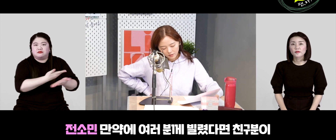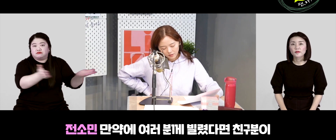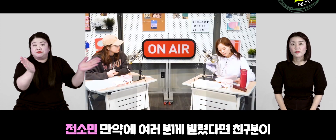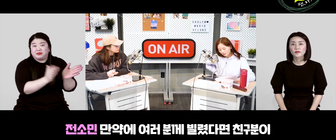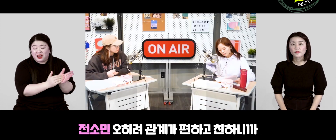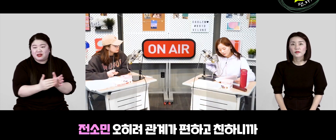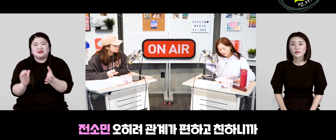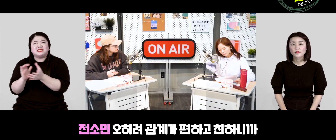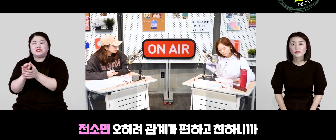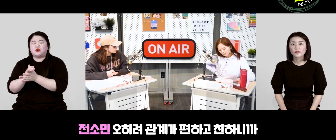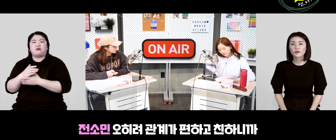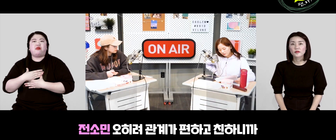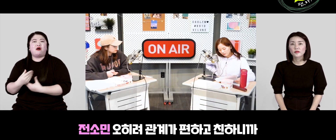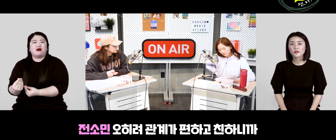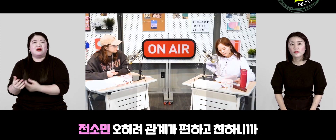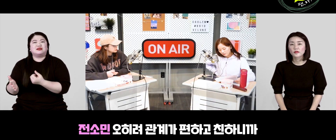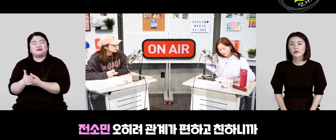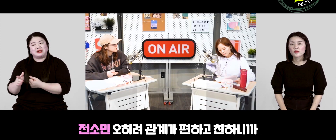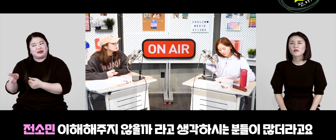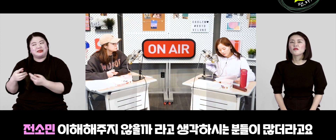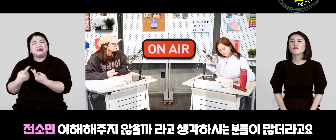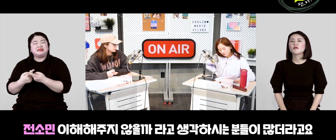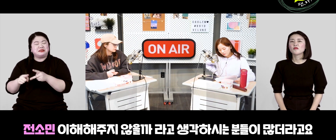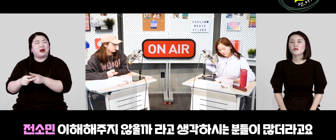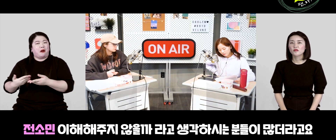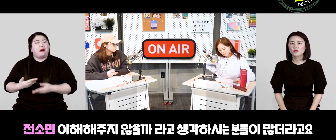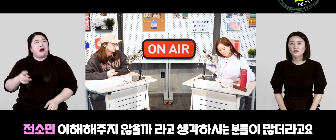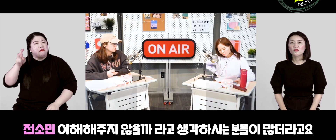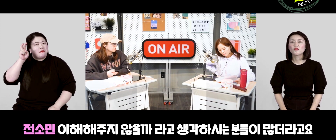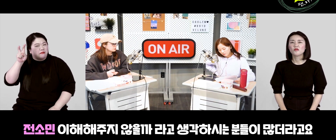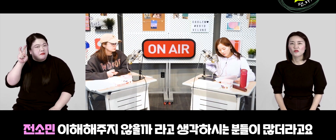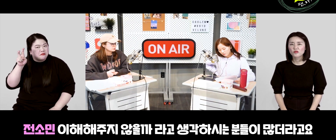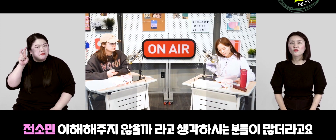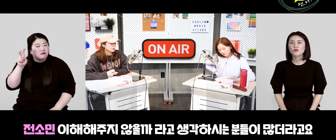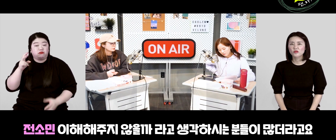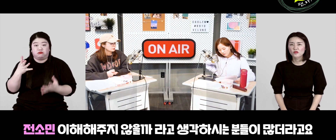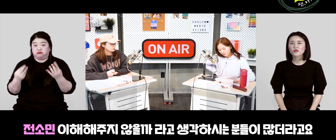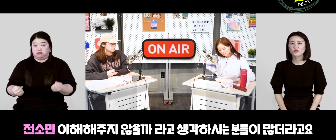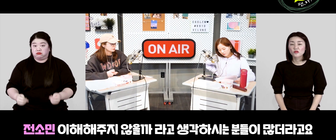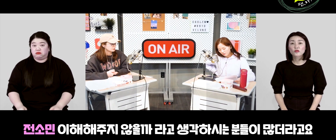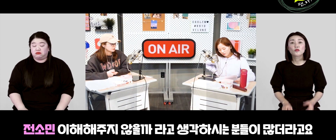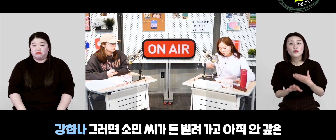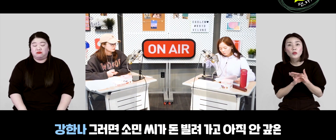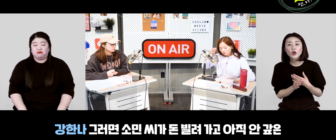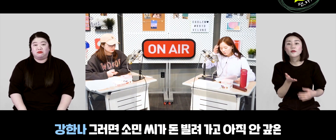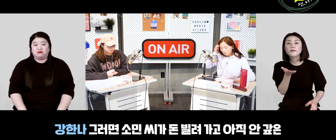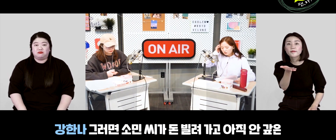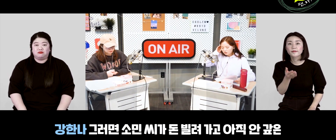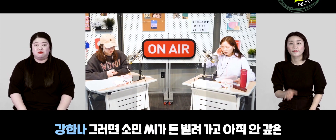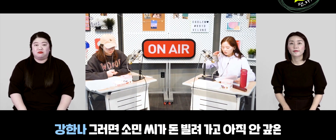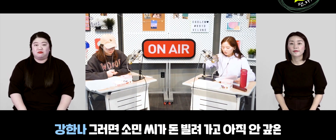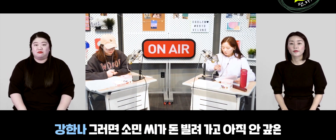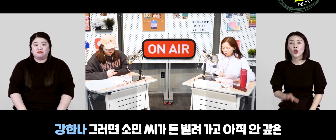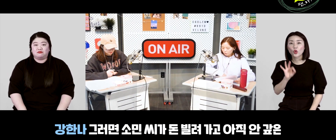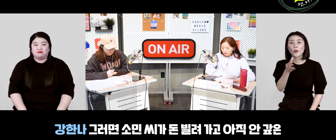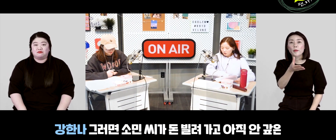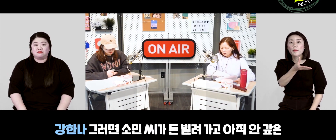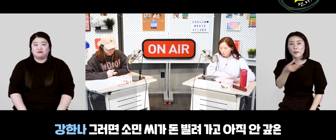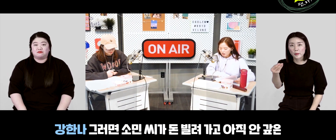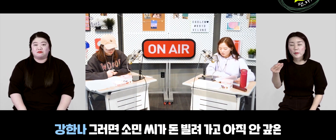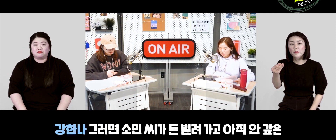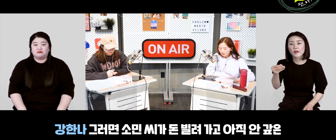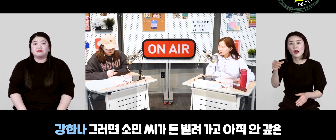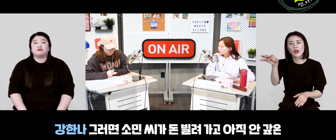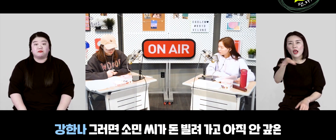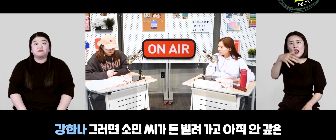친구분이 오히려 관계가 편하고 친하니까 이해해주지 않을까라고 생각하시는 분들도 많더라고요. 네, 그러면은 소민 씨가 돈